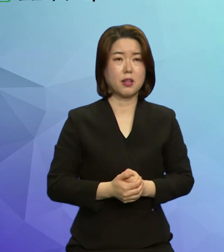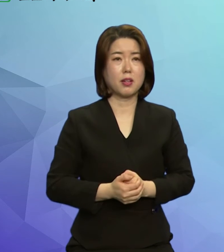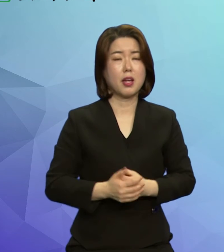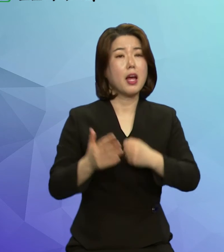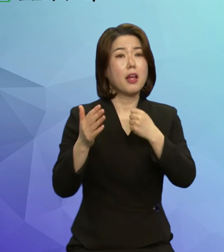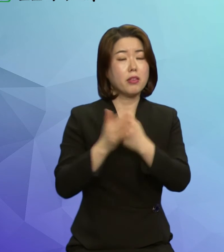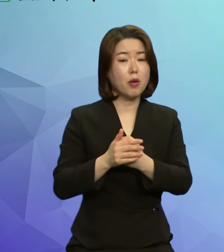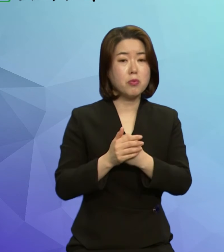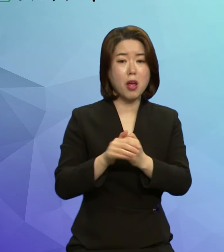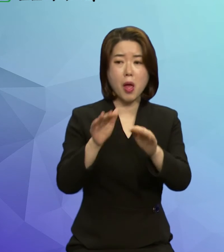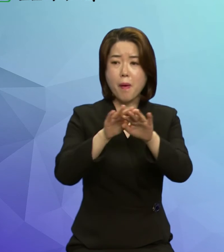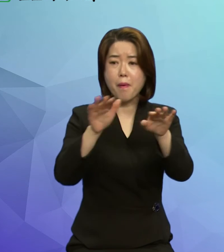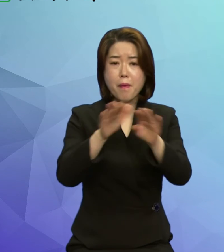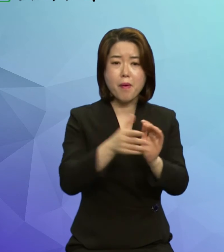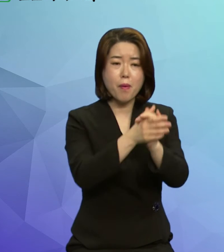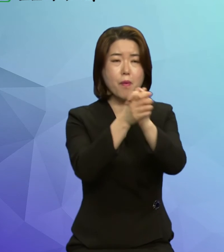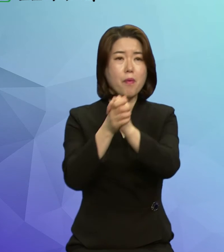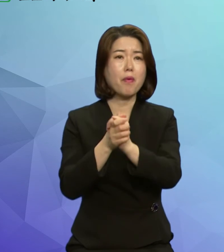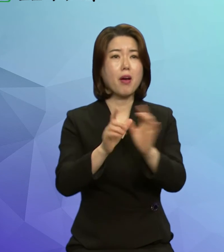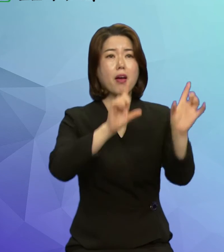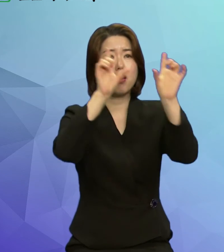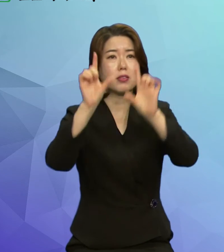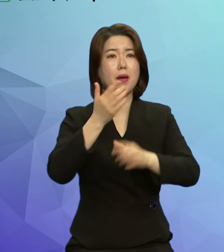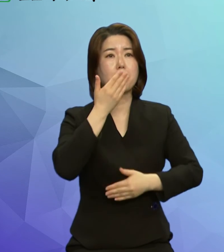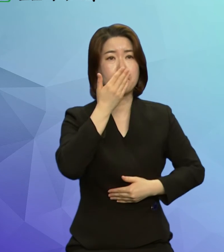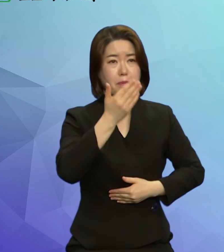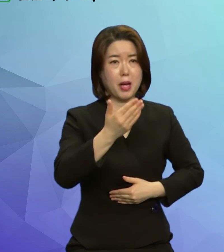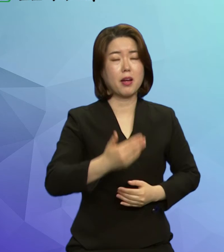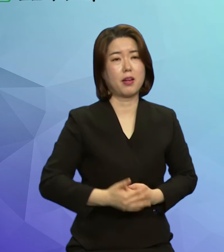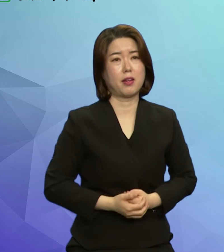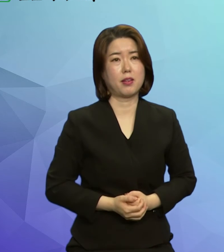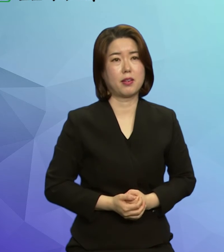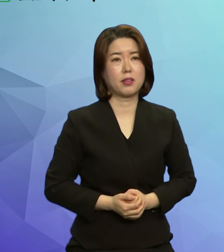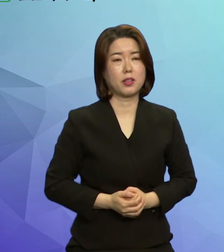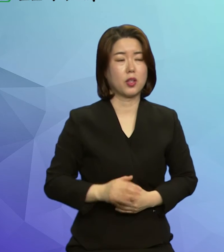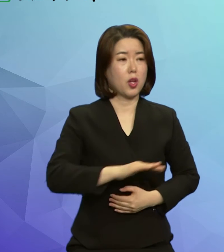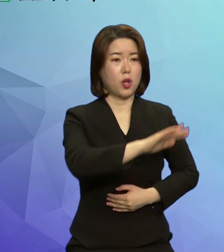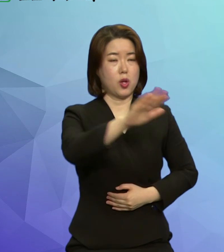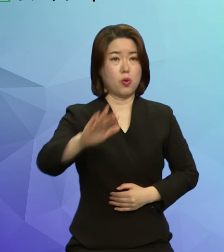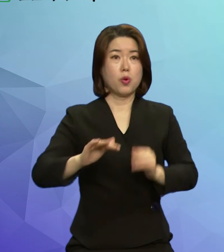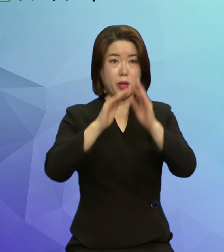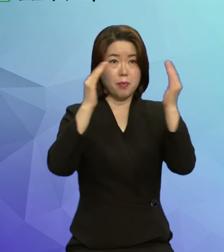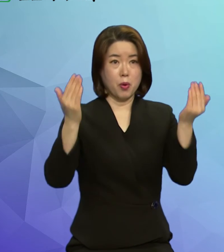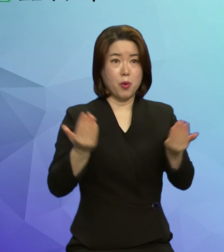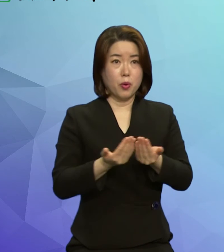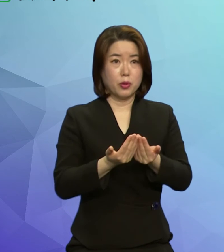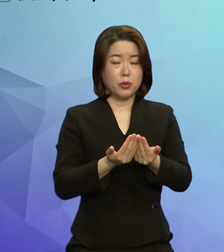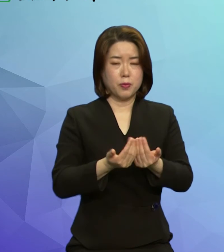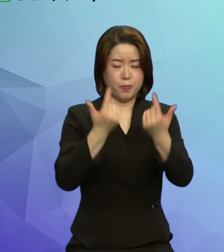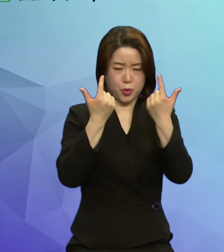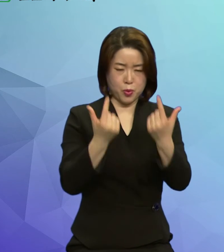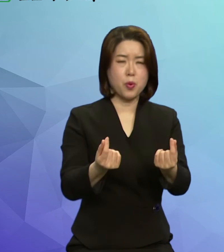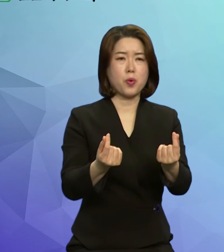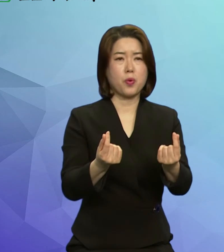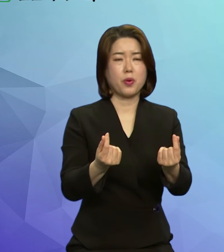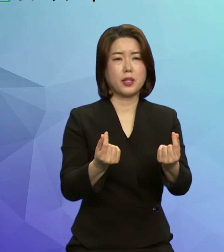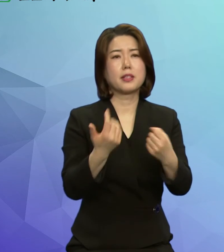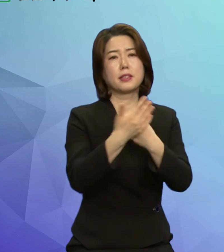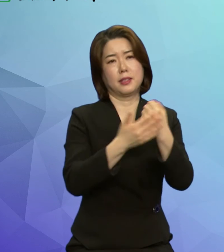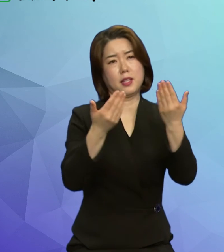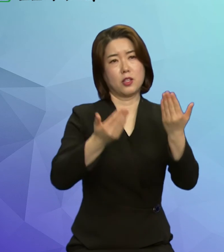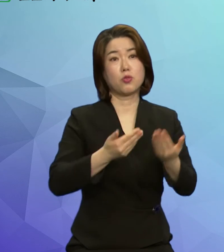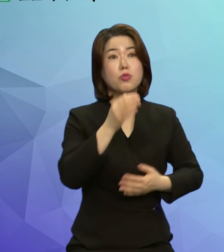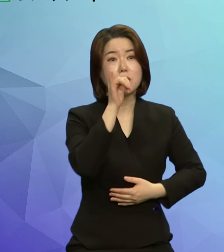그래서 화해자의 삶을 살 수 있었던 거예요. 우리 모두에게 똑같은